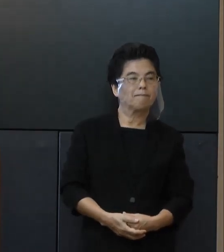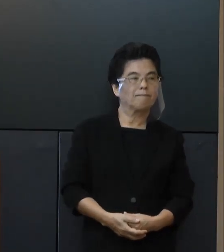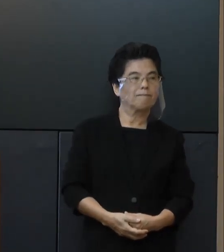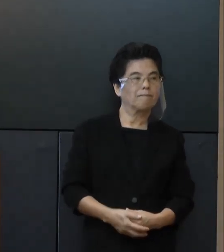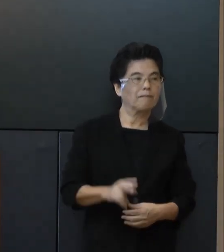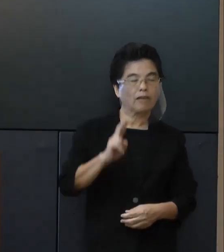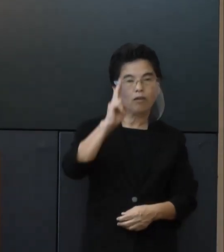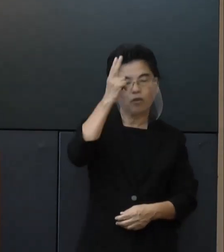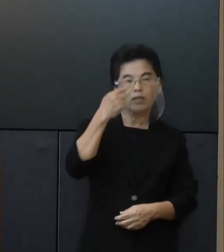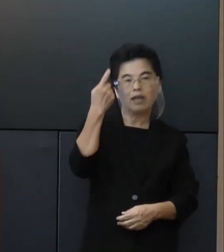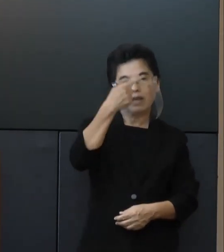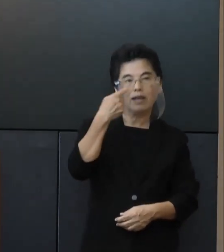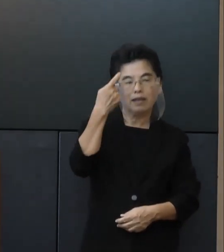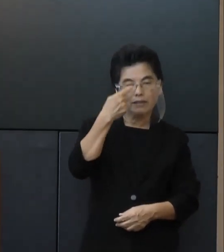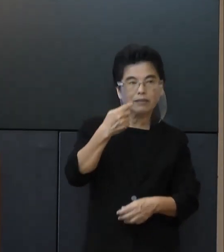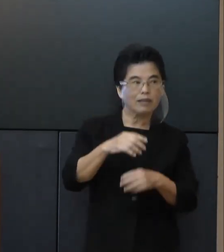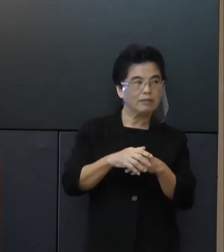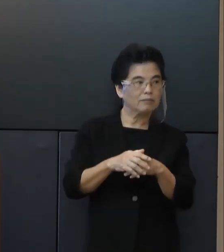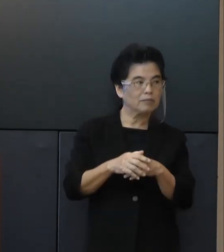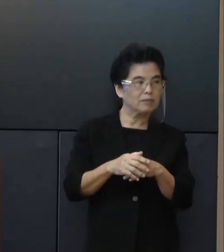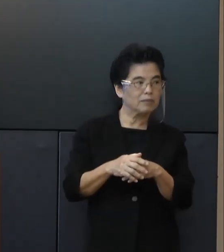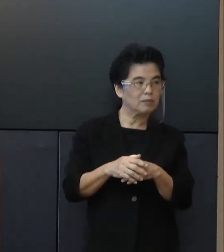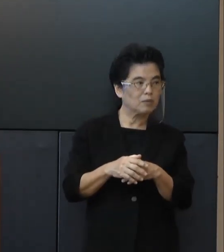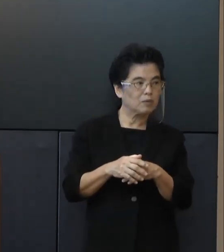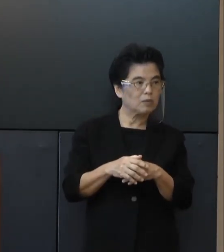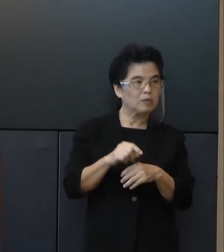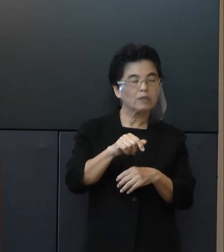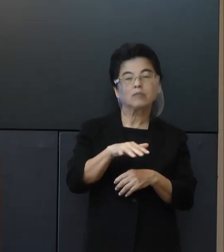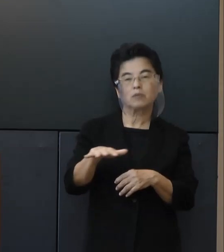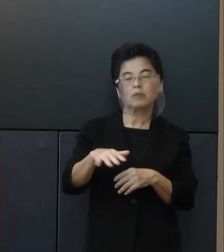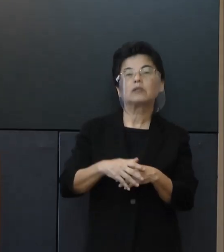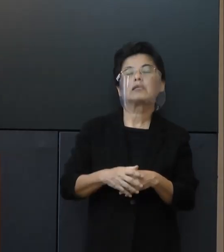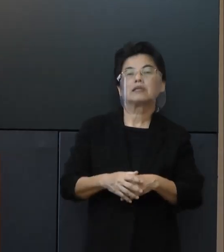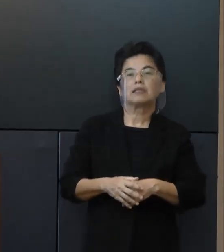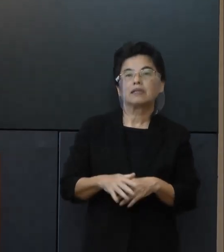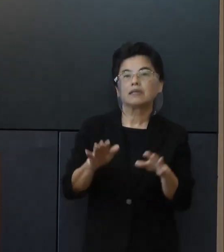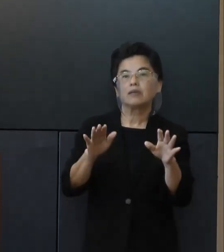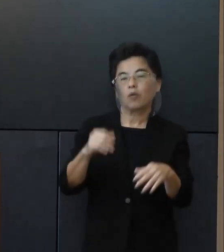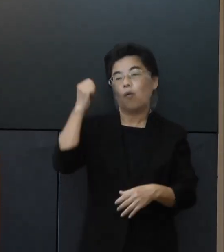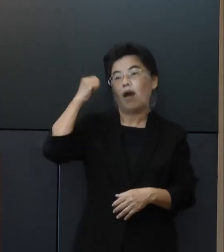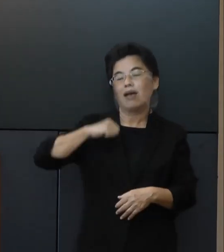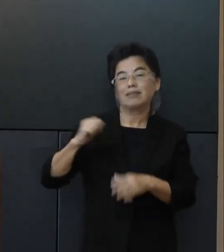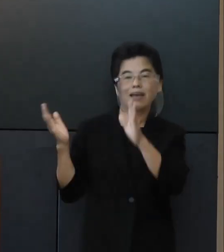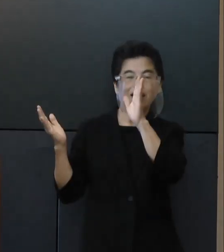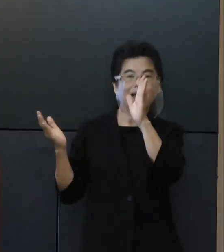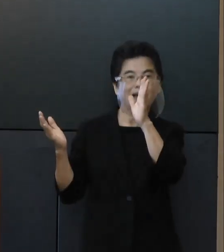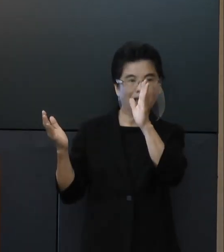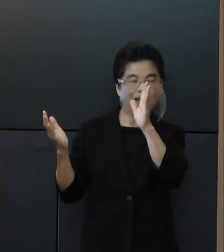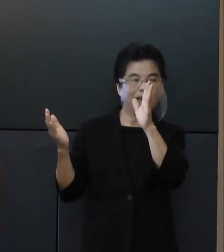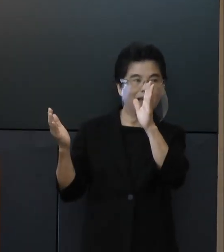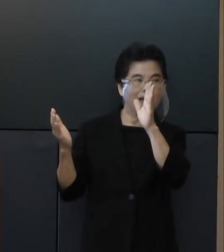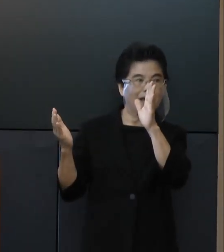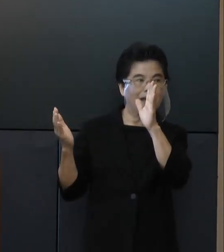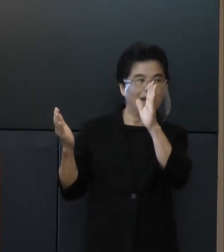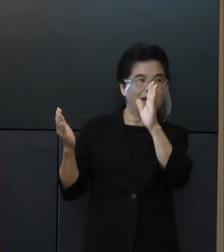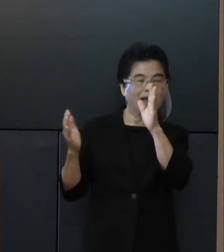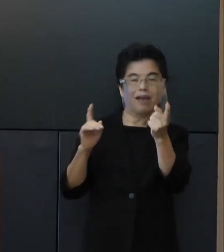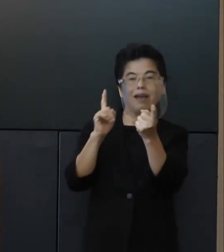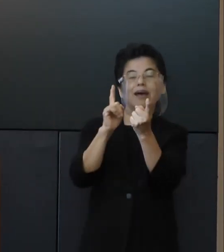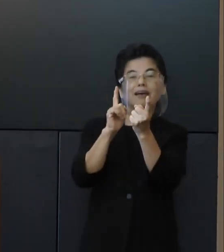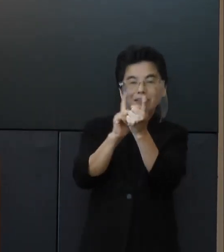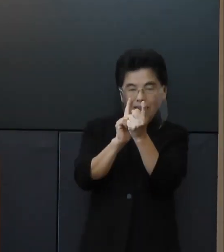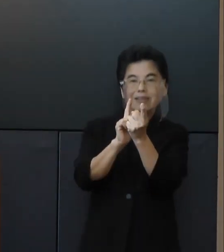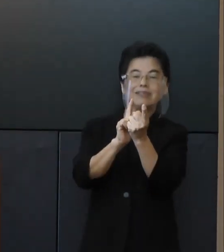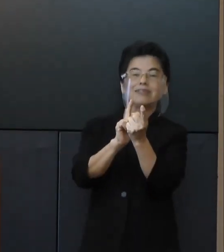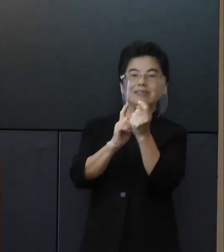すみません、沖縄タイムズの下地と申します、はい、知事にお伺いします。今日の午前中も対策本部会議